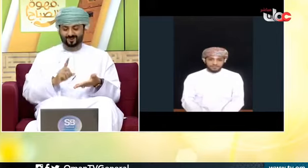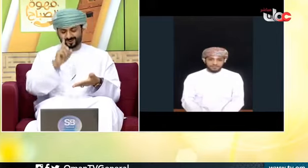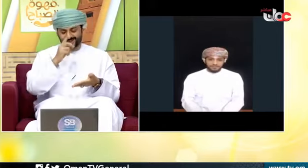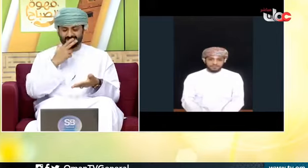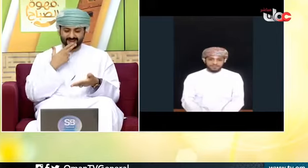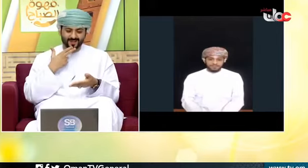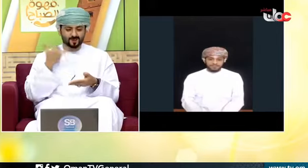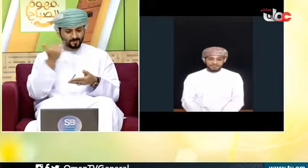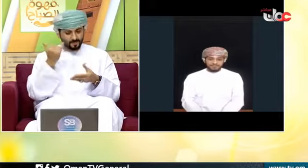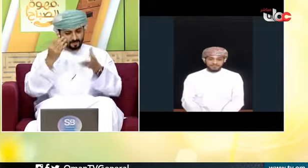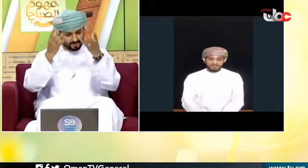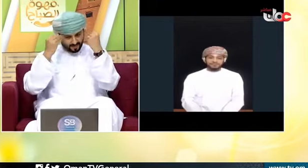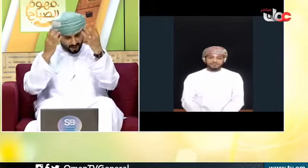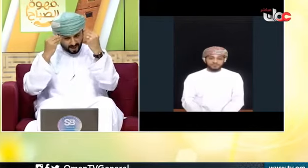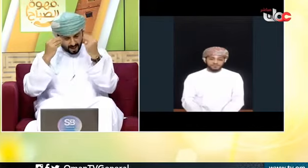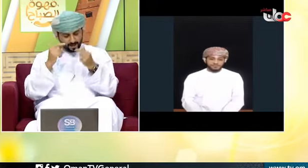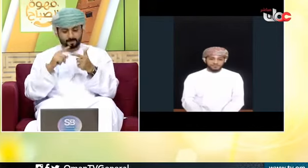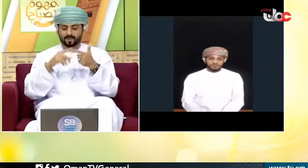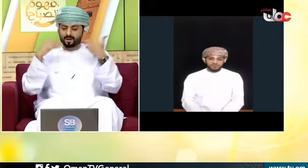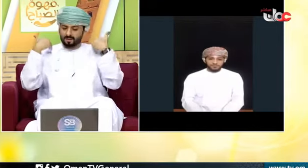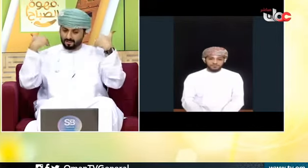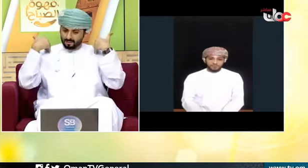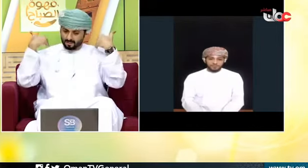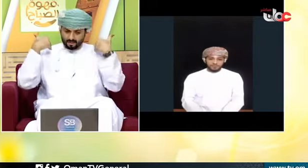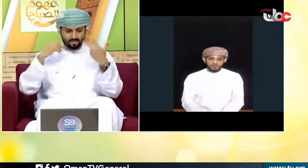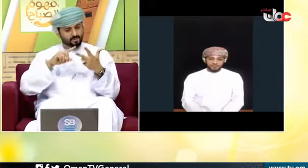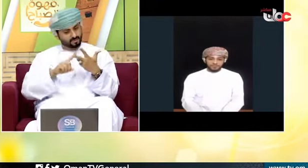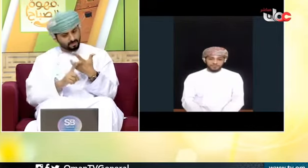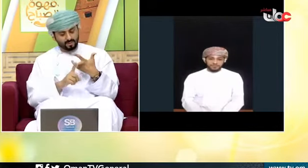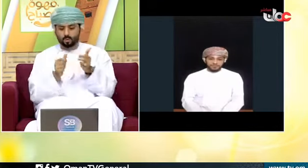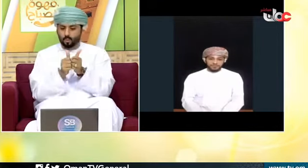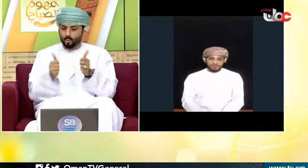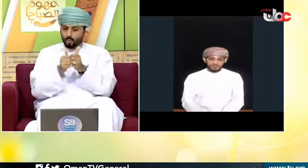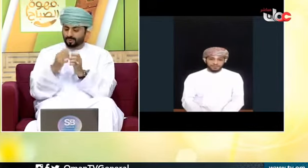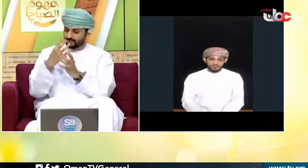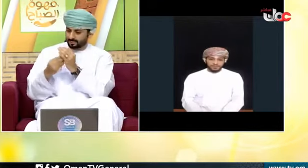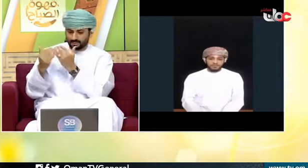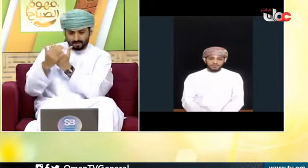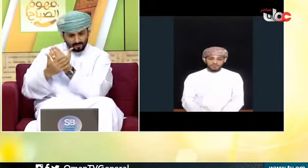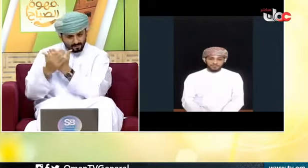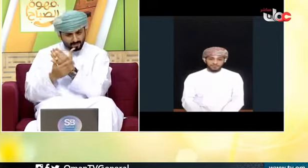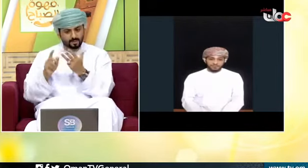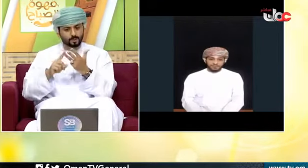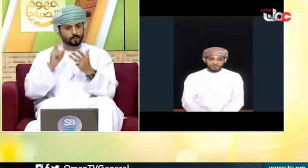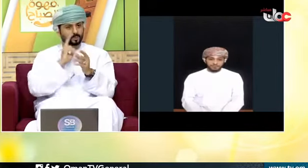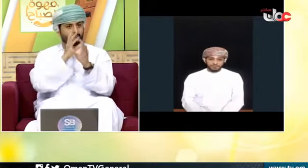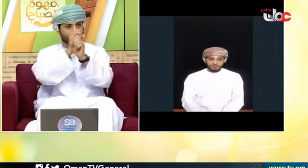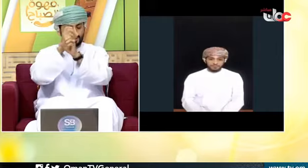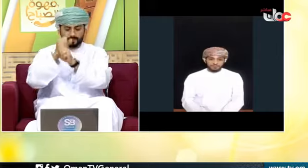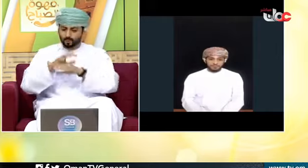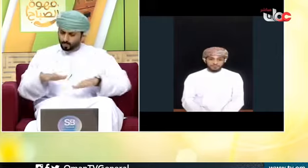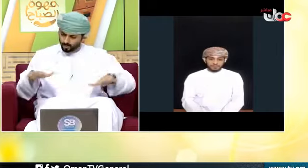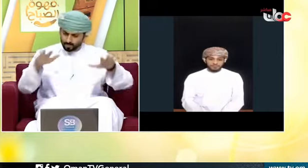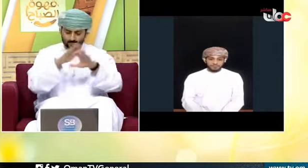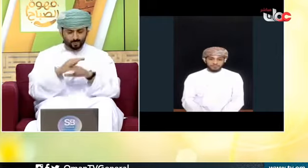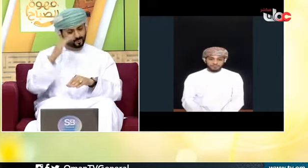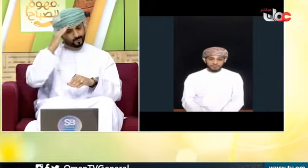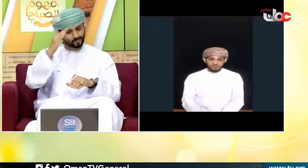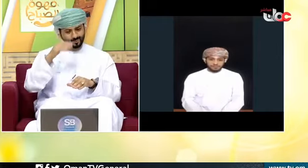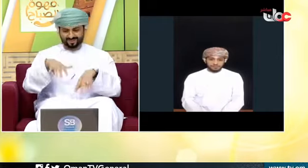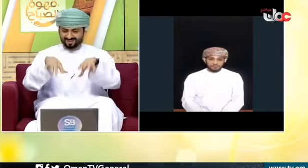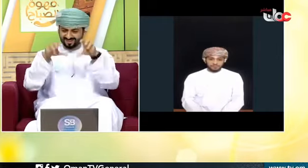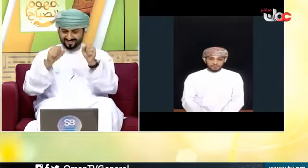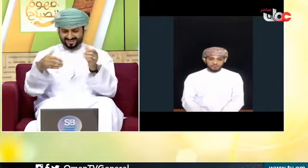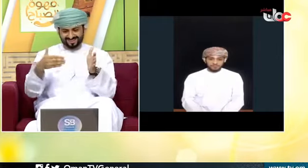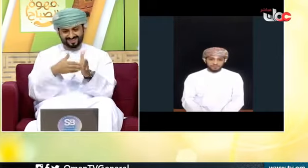الآخرين خارج من خلال هذه التقنية، وأيضا تواصل في مسألة الحفاظ على أنفسكم، مواصلة